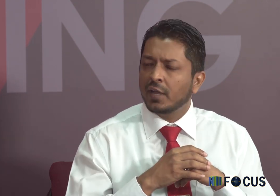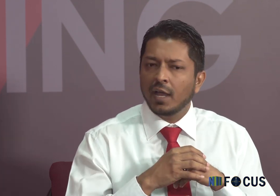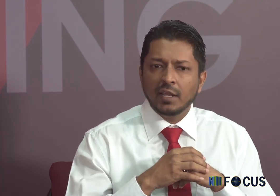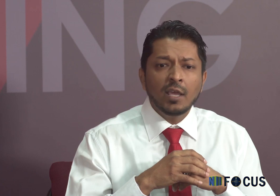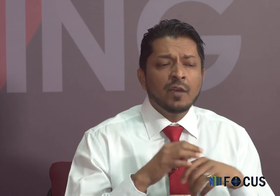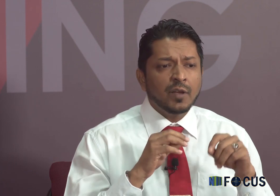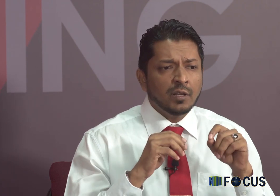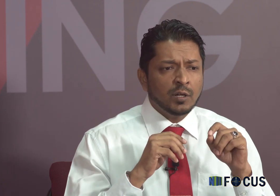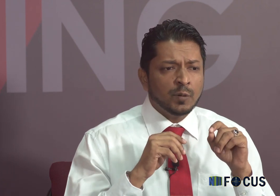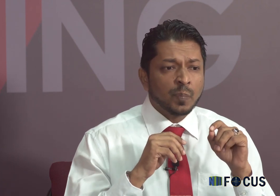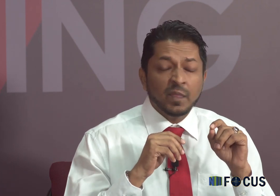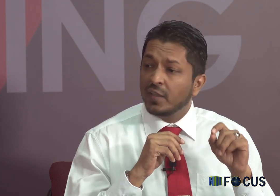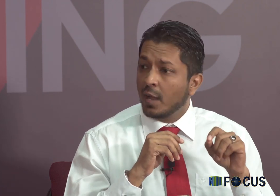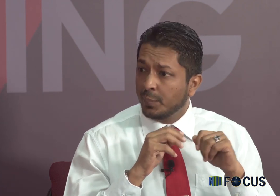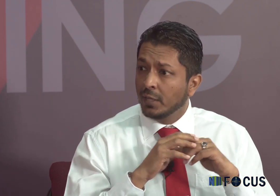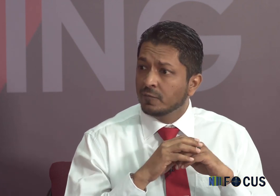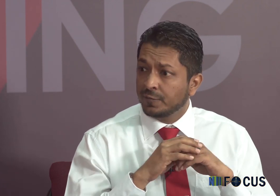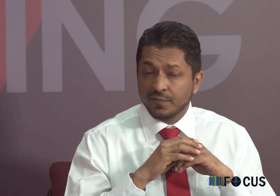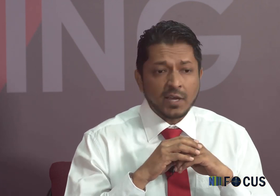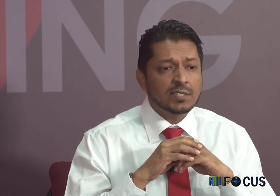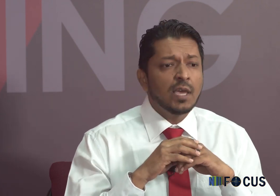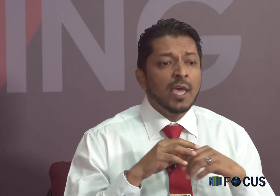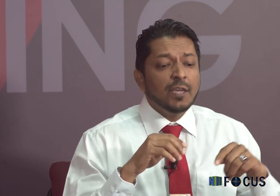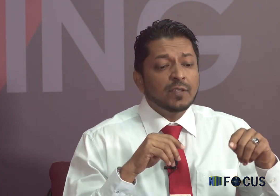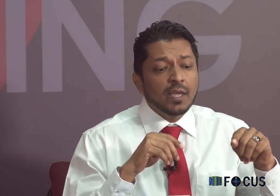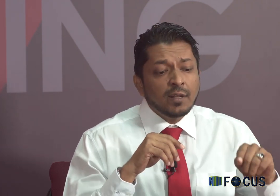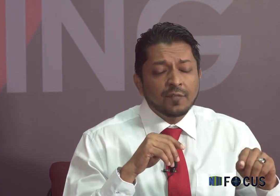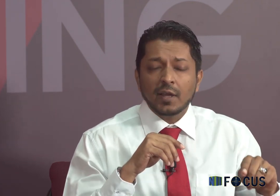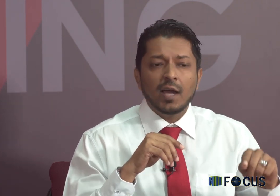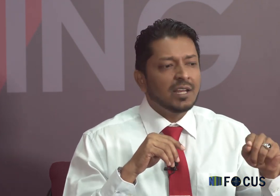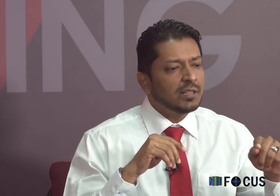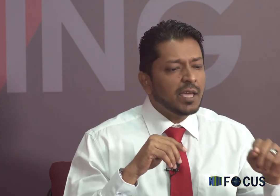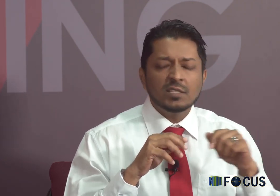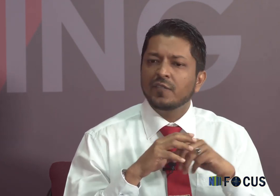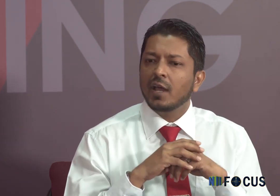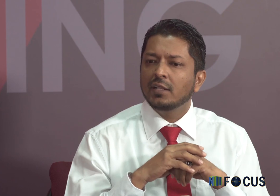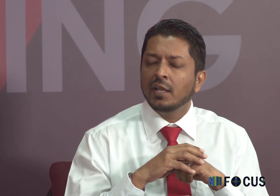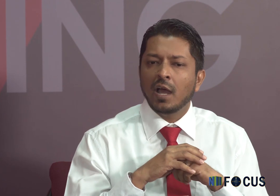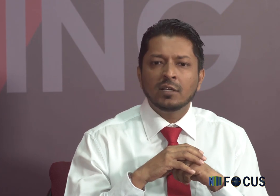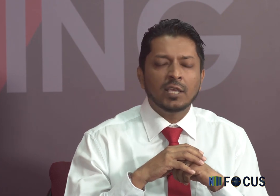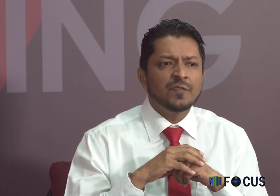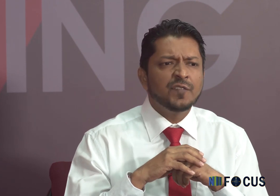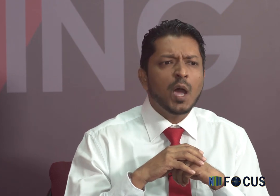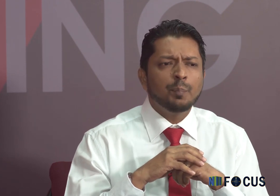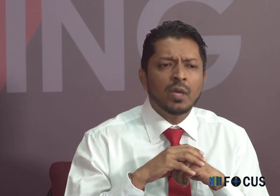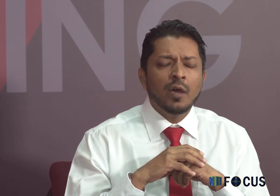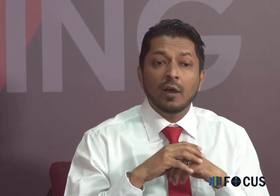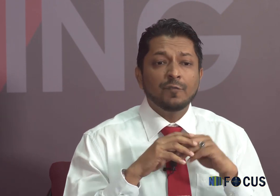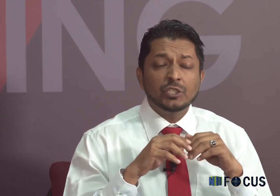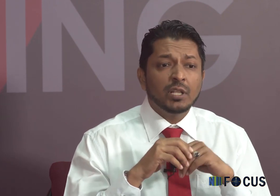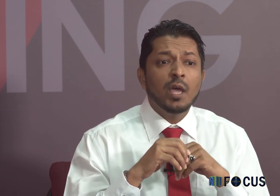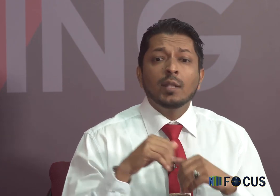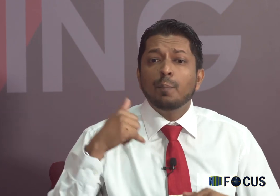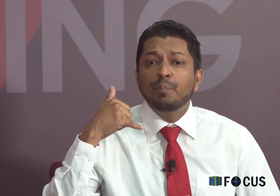van de vergadering van de VHP, voor fractie, heeft in de vergadering, tijdens de vergadering aangegeven, de VHP,